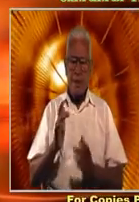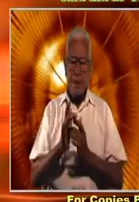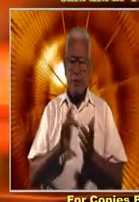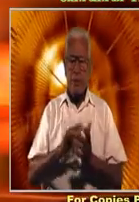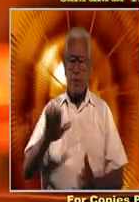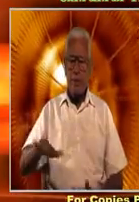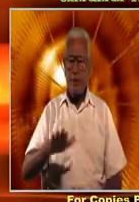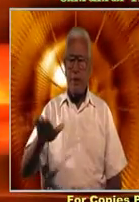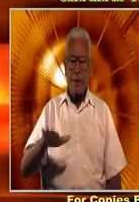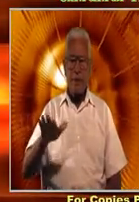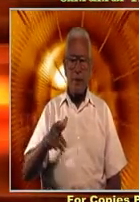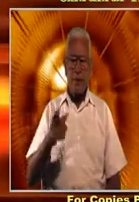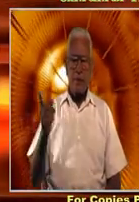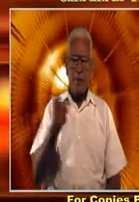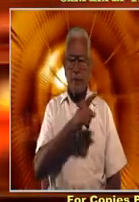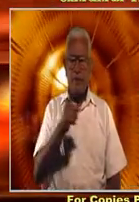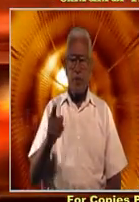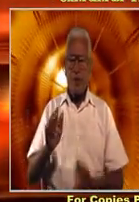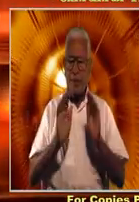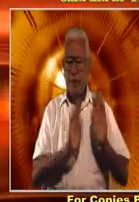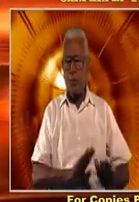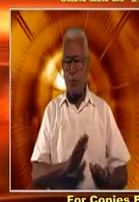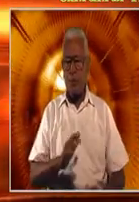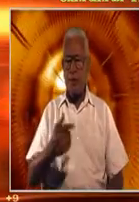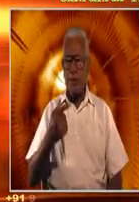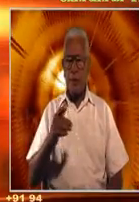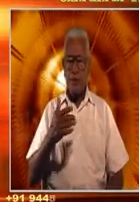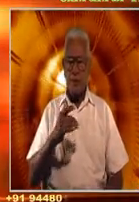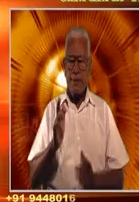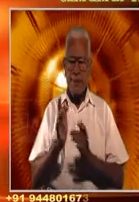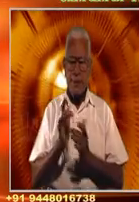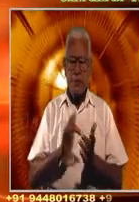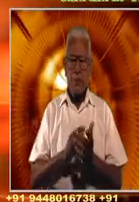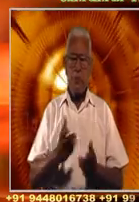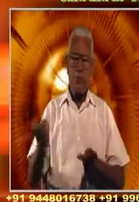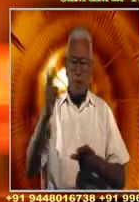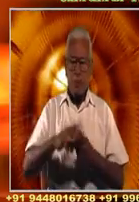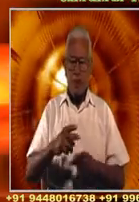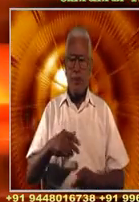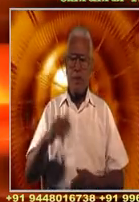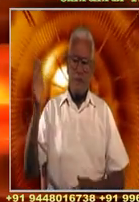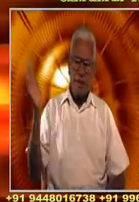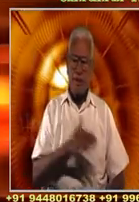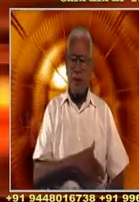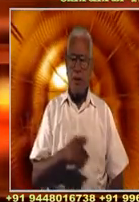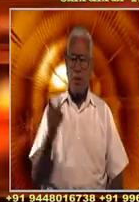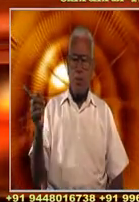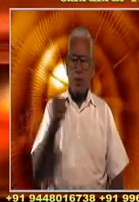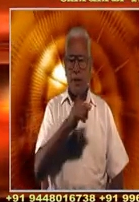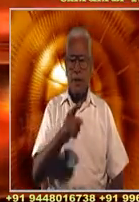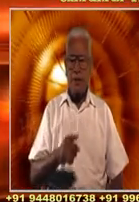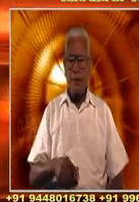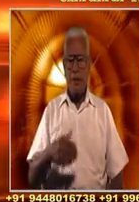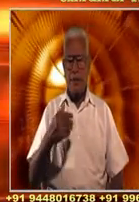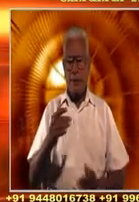நான் இருக்கிற எடத்திலே நேங்களும் இருக்கும் படி நான் மறுபடி மந்து உங்களை என்ன எடத்தில்